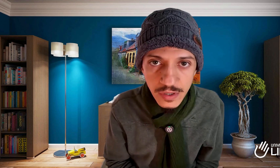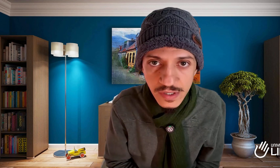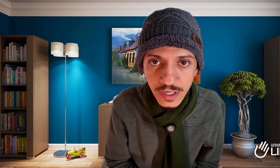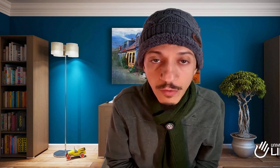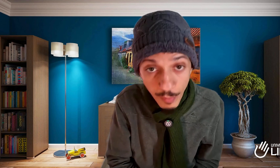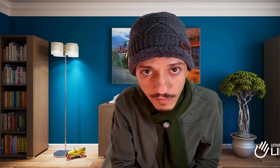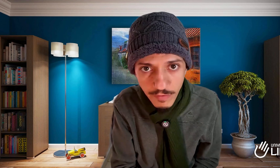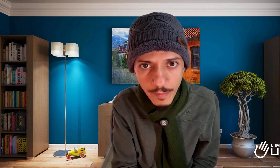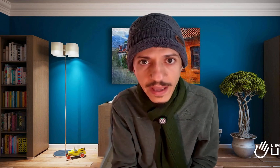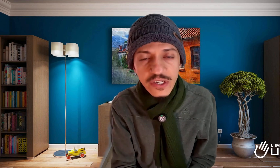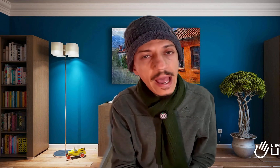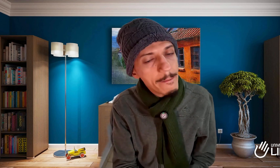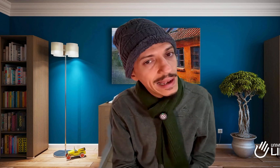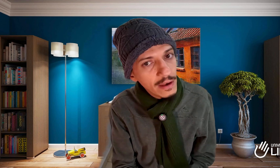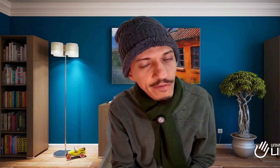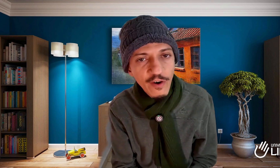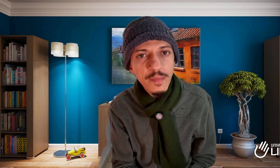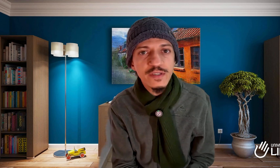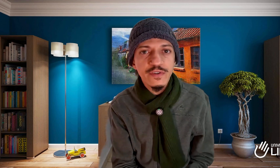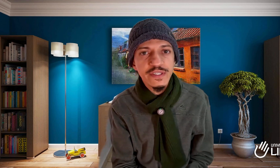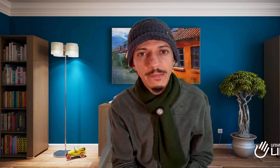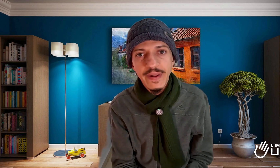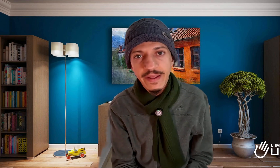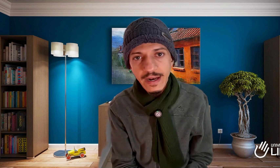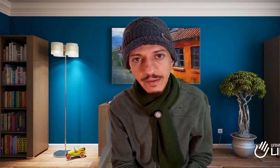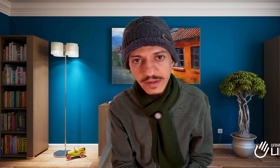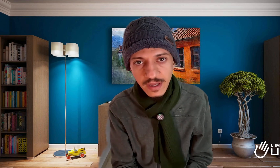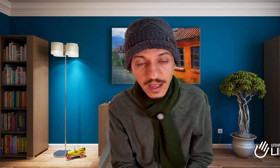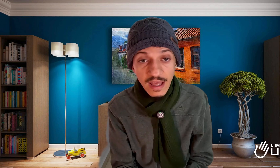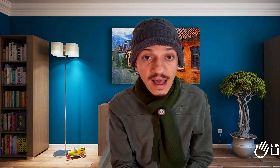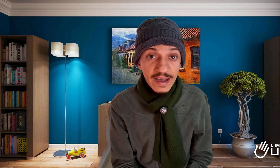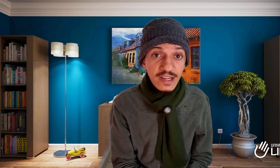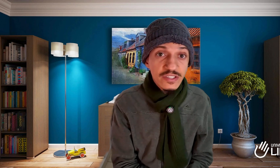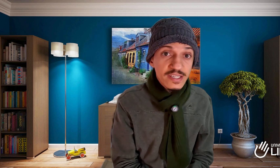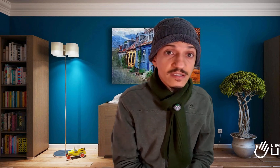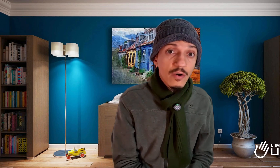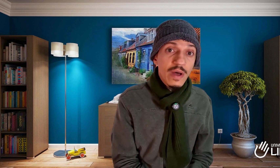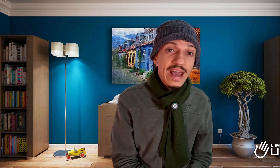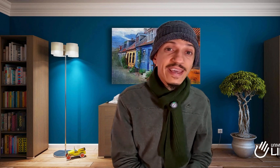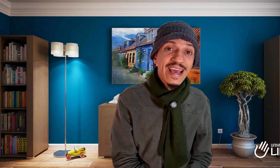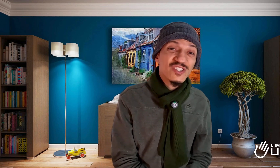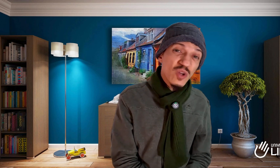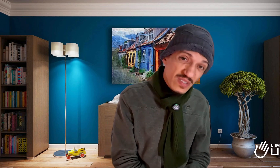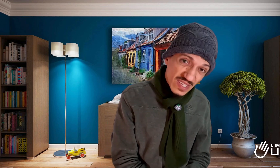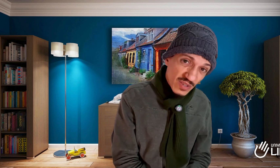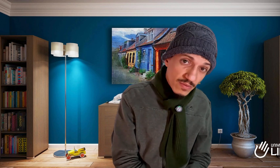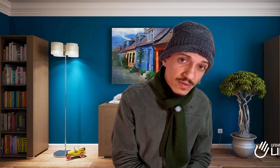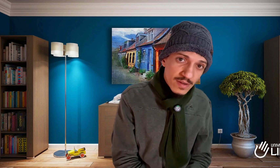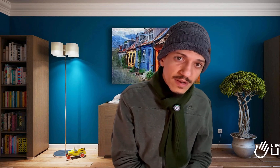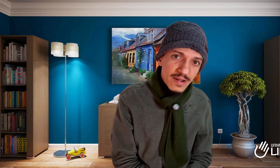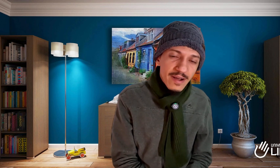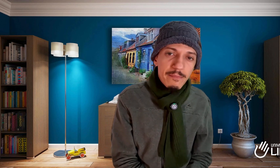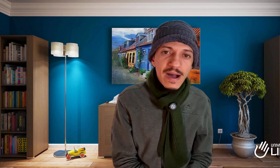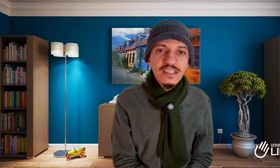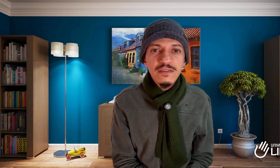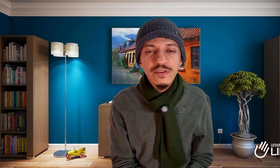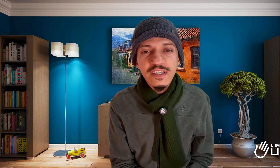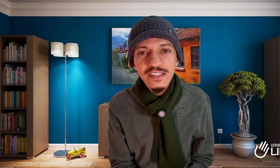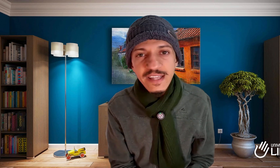sozinho provavelmente é a melhor forma de você aprender a Libras. A grande questão é que é sozinho, mas você tem que ter